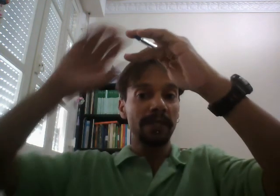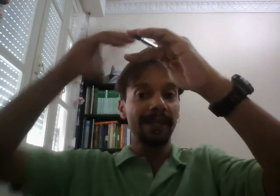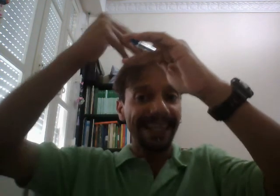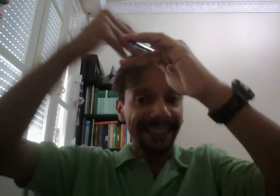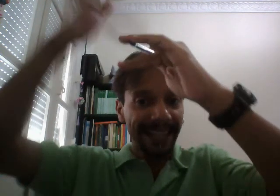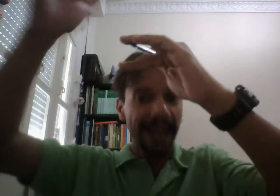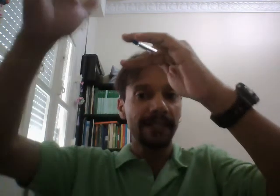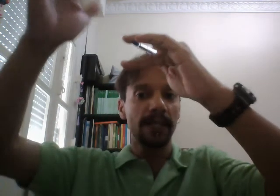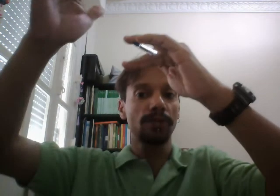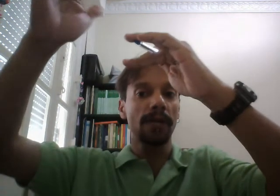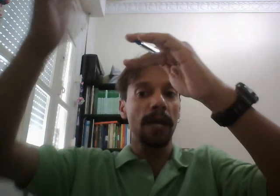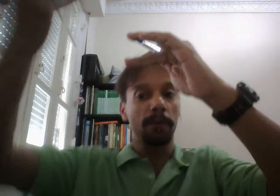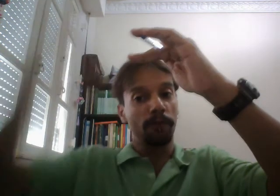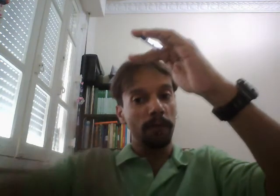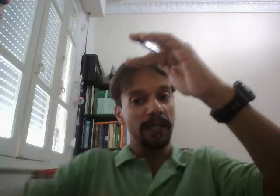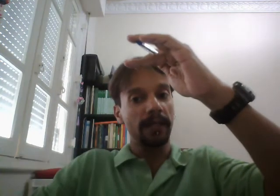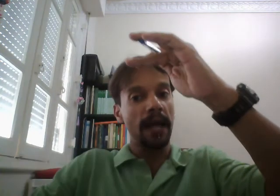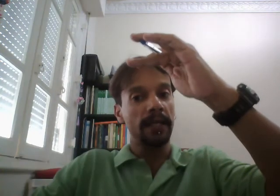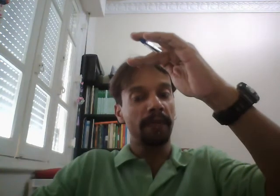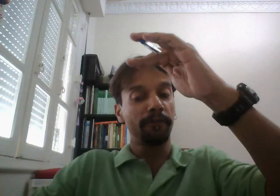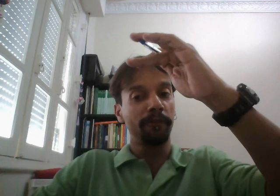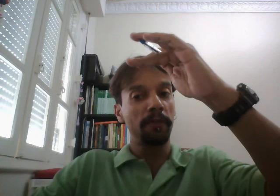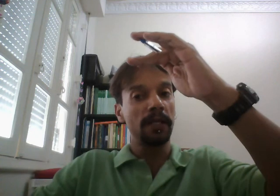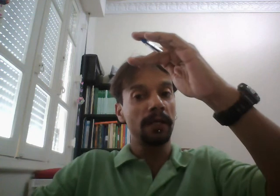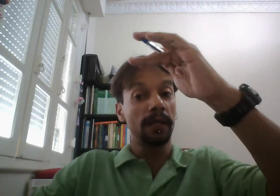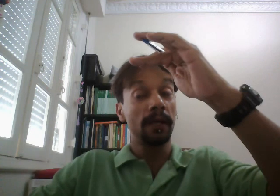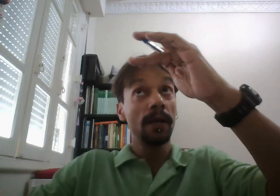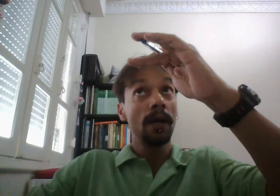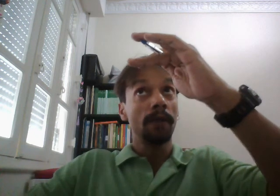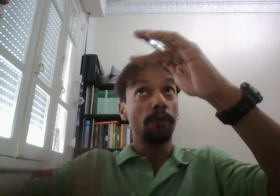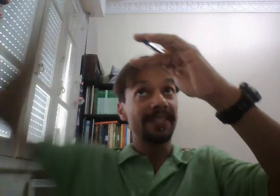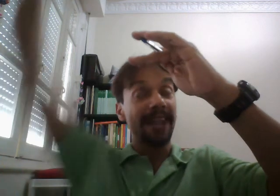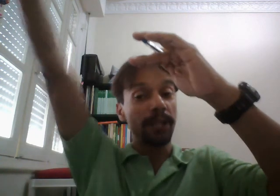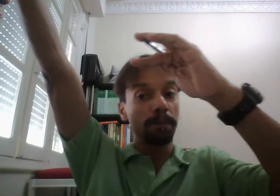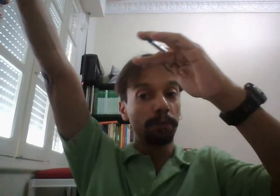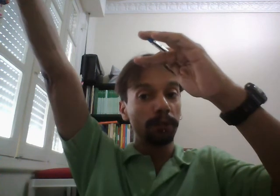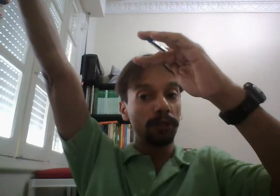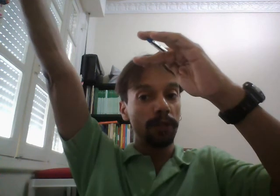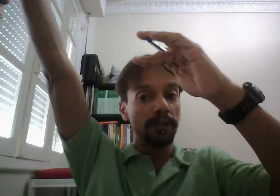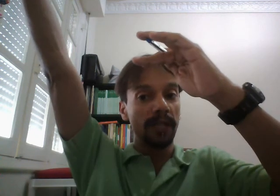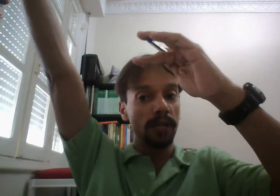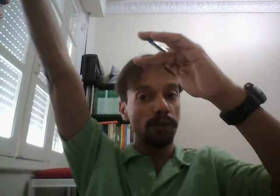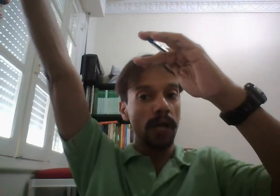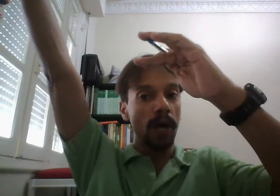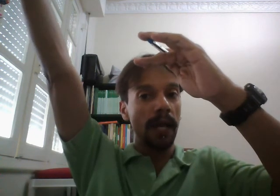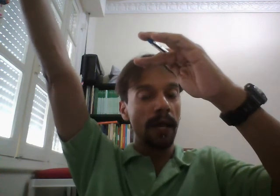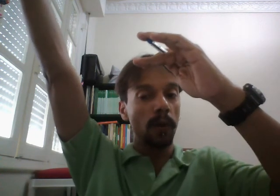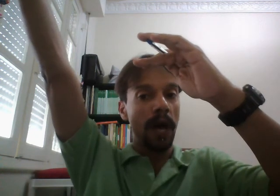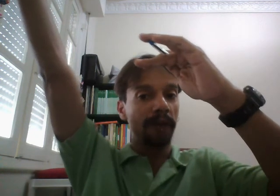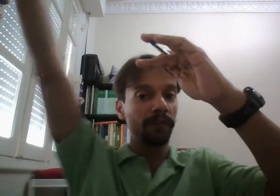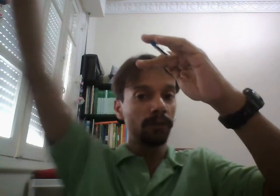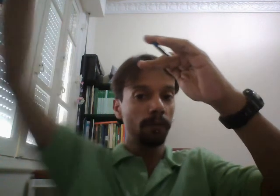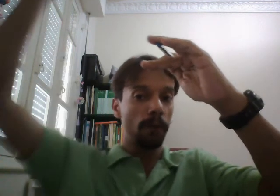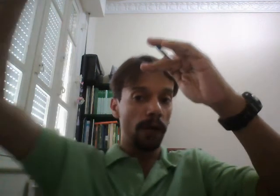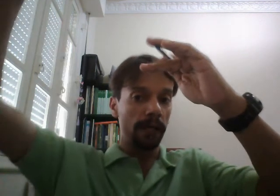começar a deixar de selecionar, porque eu vou começar a ter A ali na flor feminina, vou começar de selecionar o alelo A vindo do pólen.